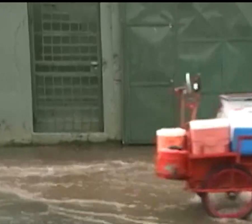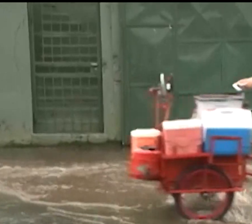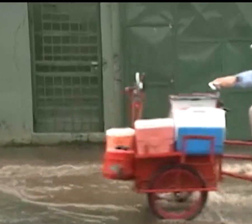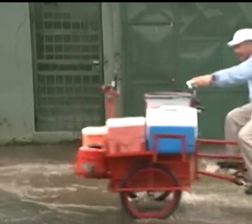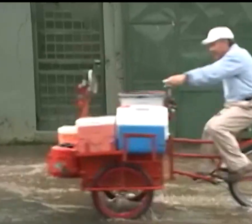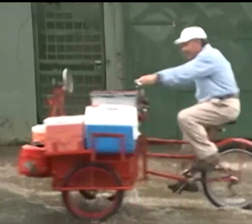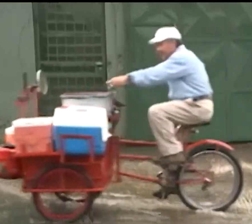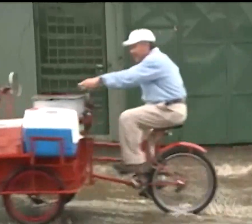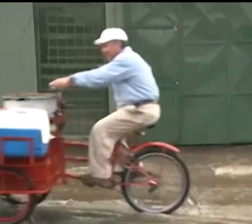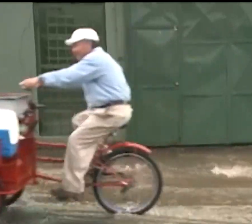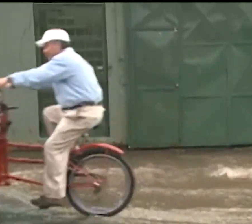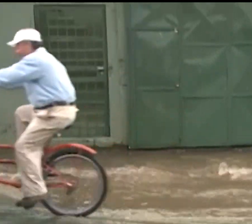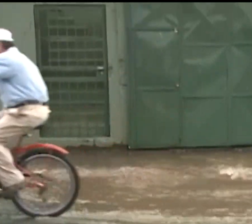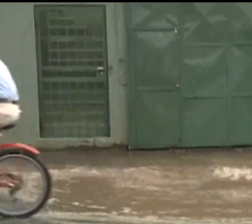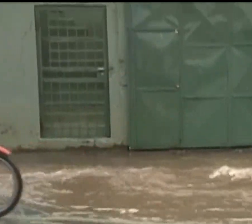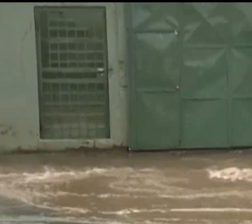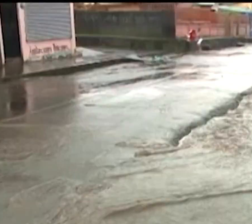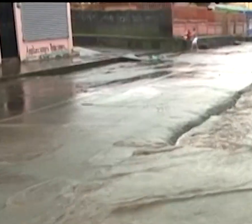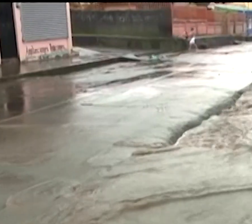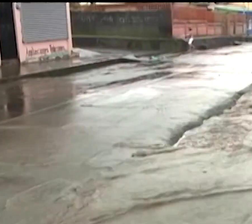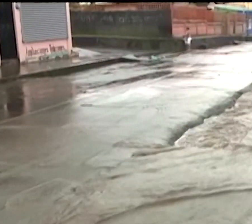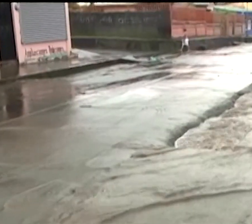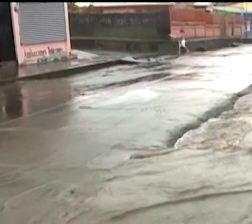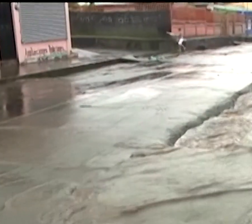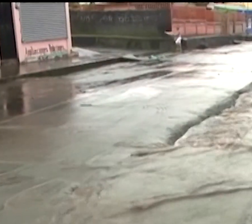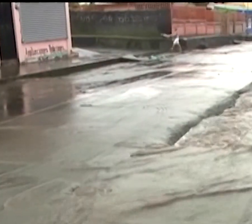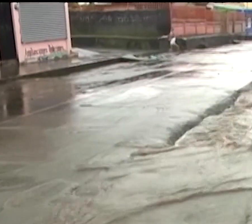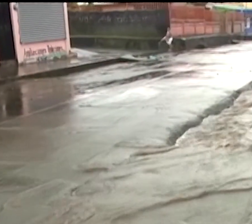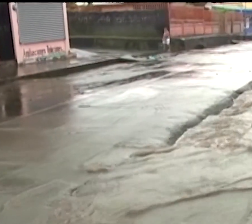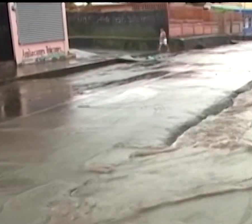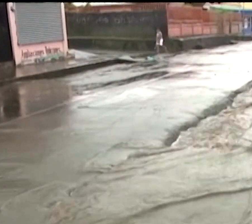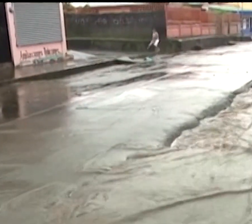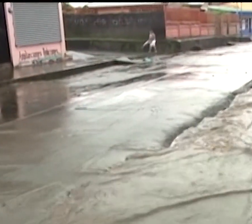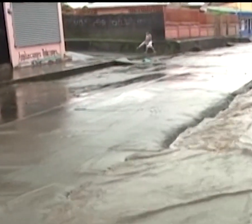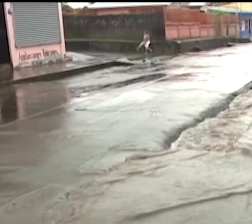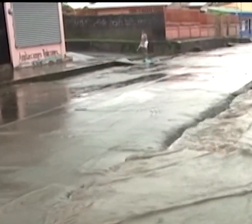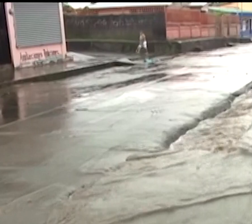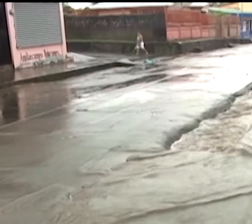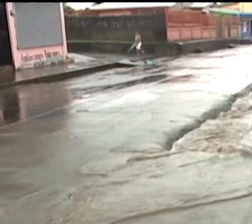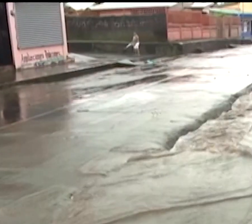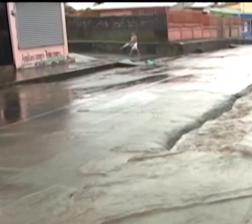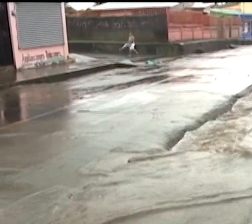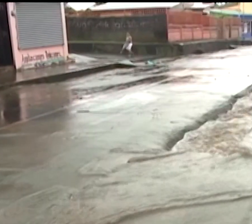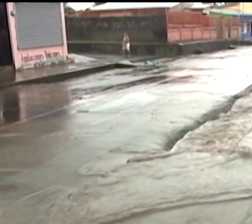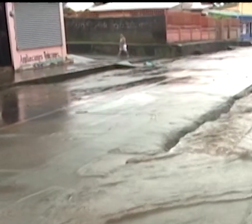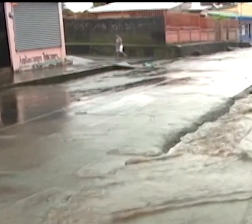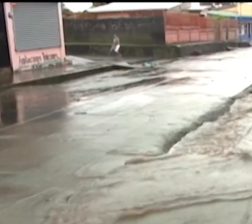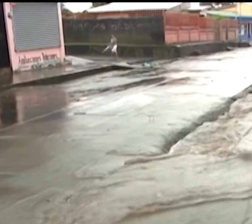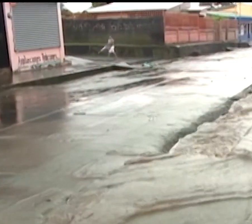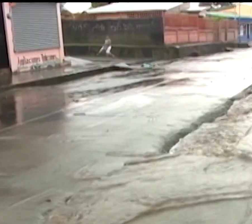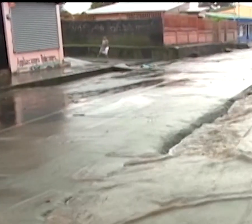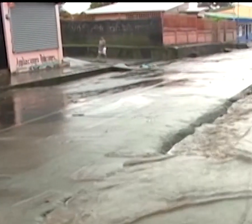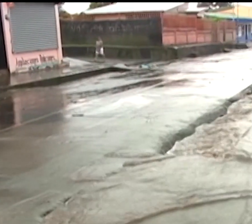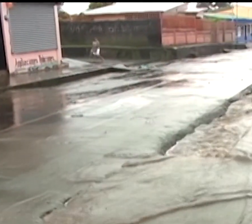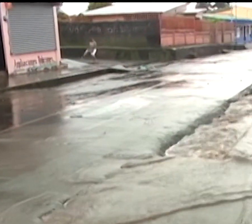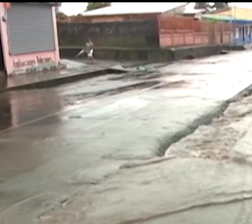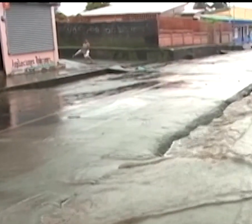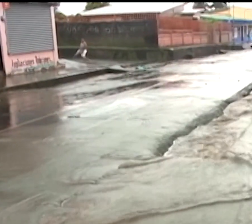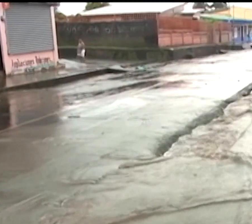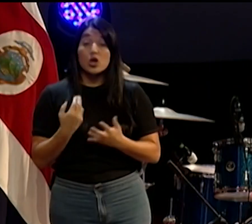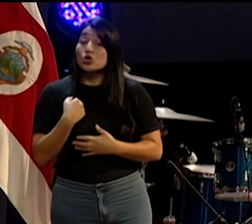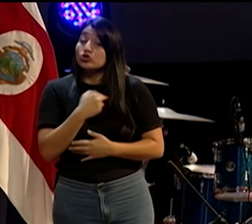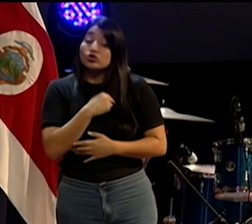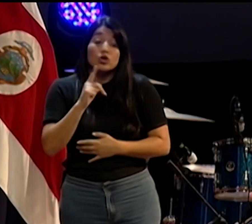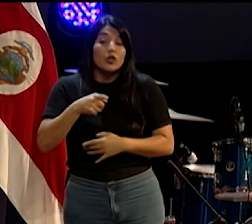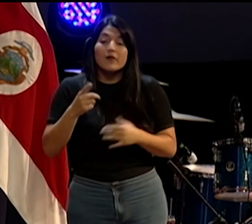el presidente de la Comisión Nacional de Emergencias, los albergues y evacuación de zonas vulnerables cumplirán con los protocolos que establece el Ministerio de